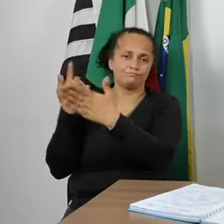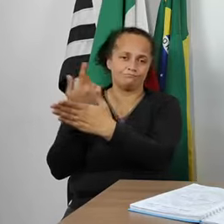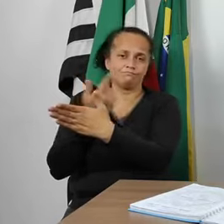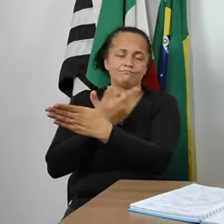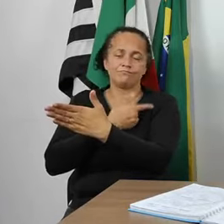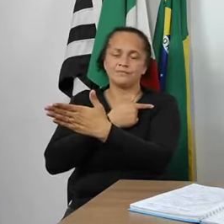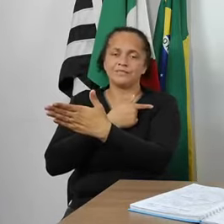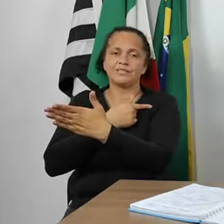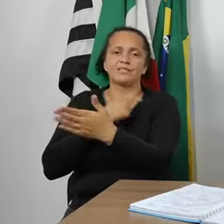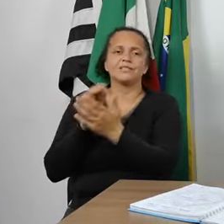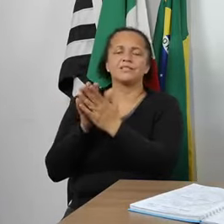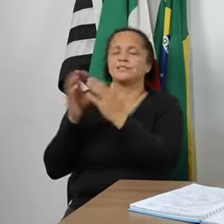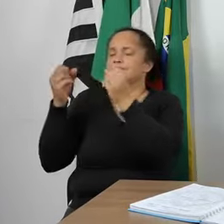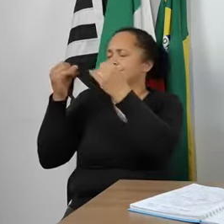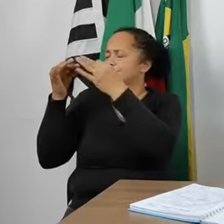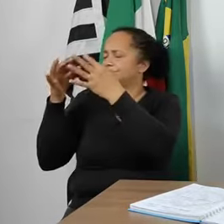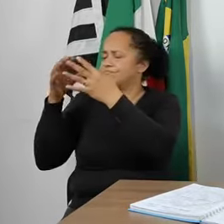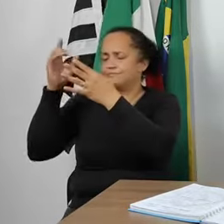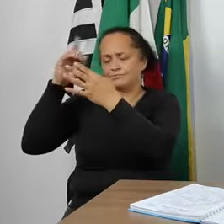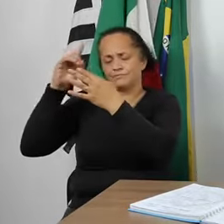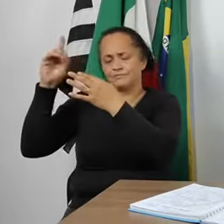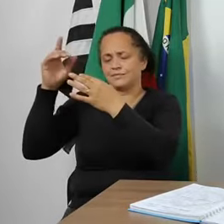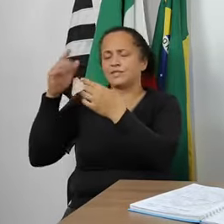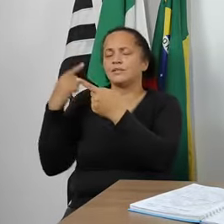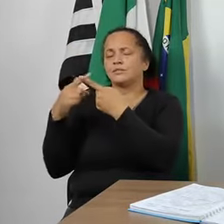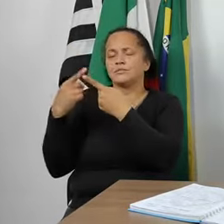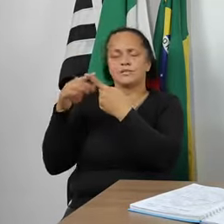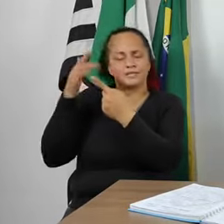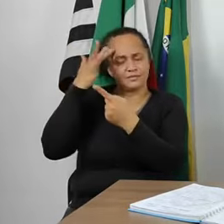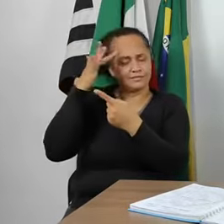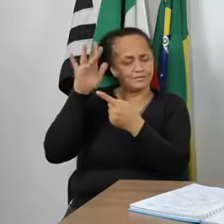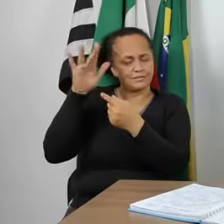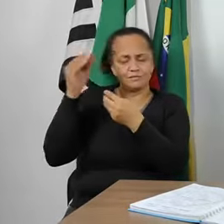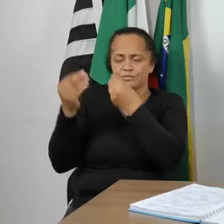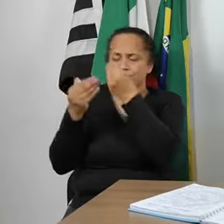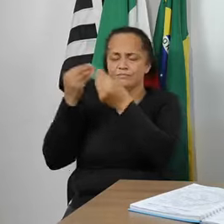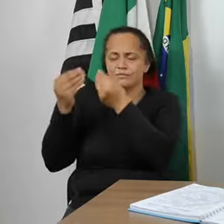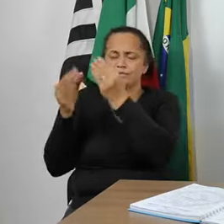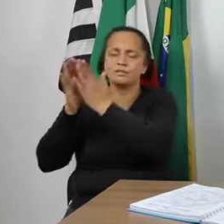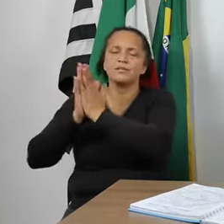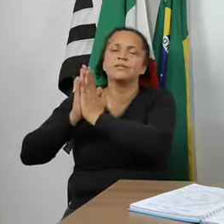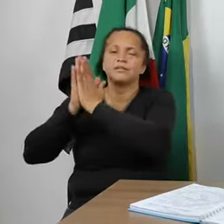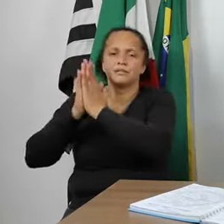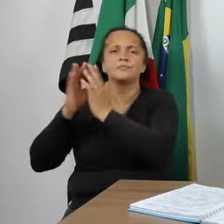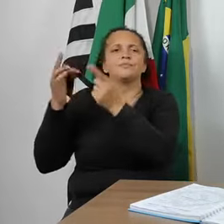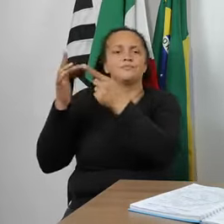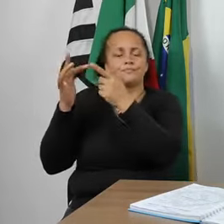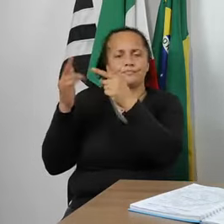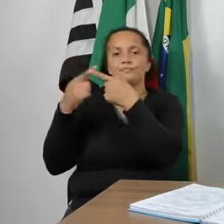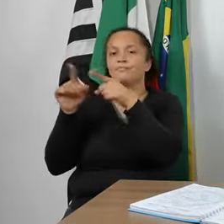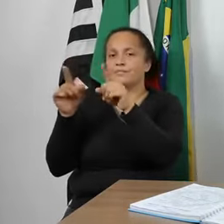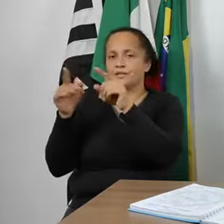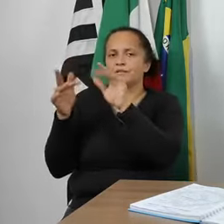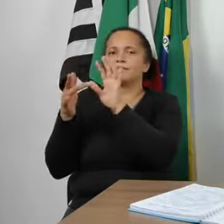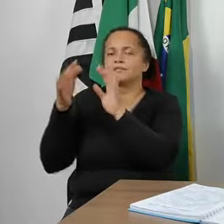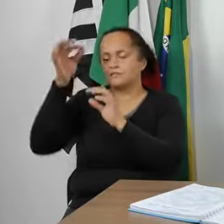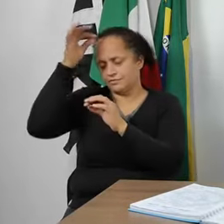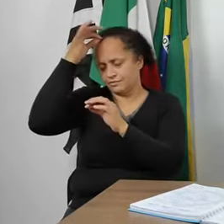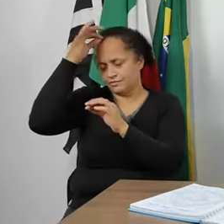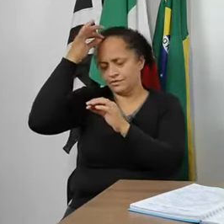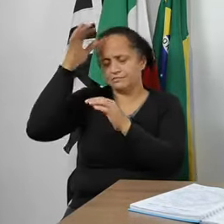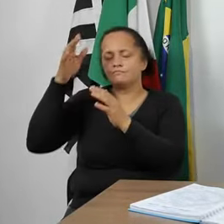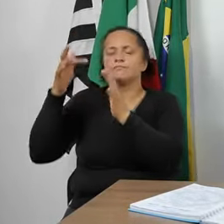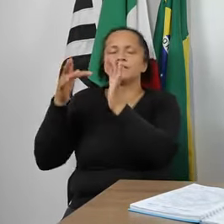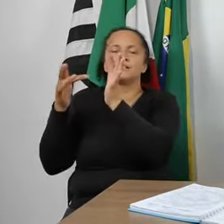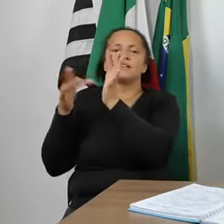com gemidos inexprimíveis, porque muitas vezes não sabemos orar como convém, mas o Senhor intercede para que o propósito de Deus se